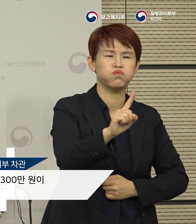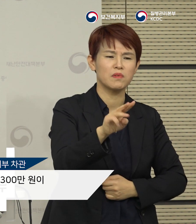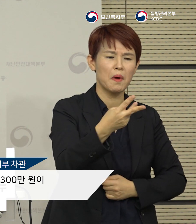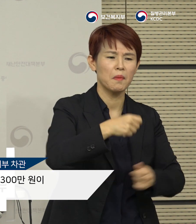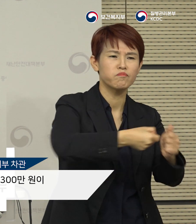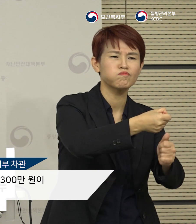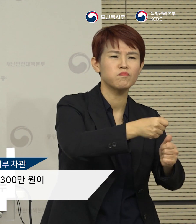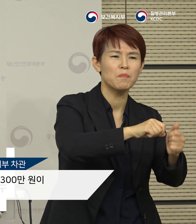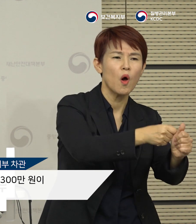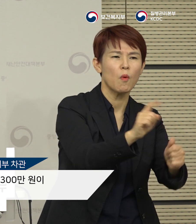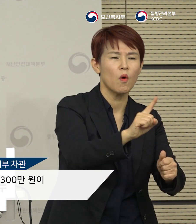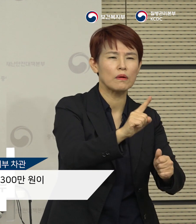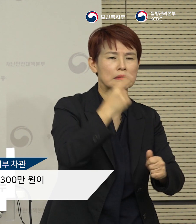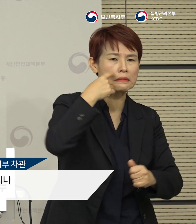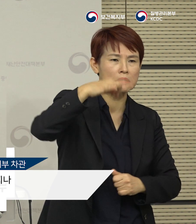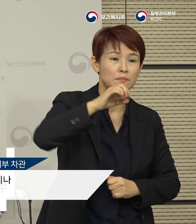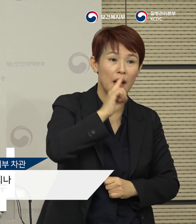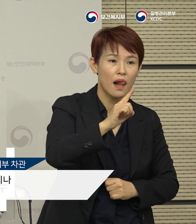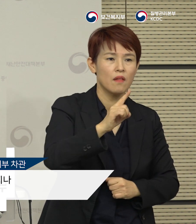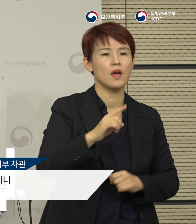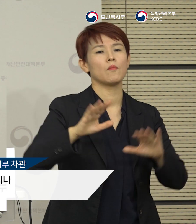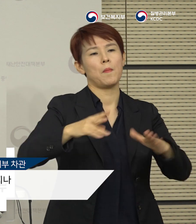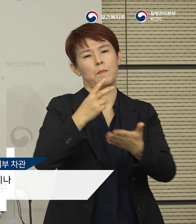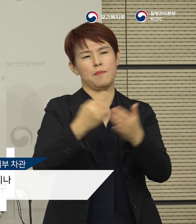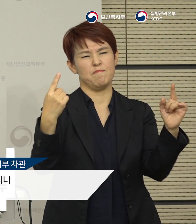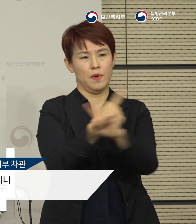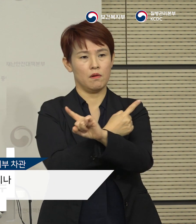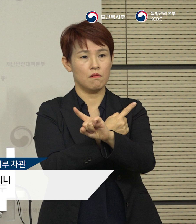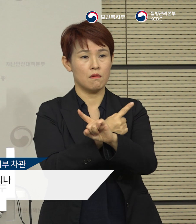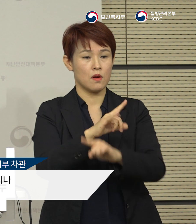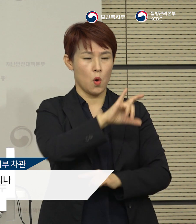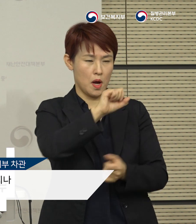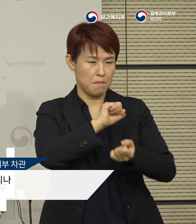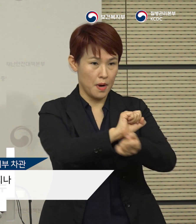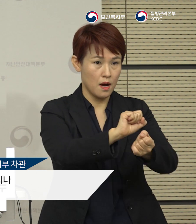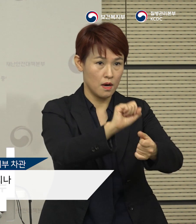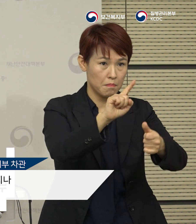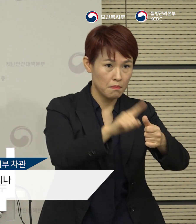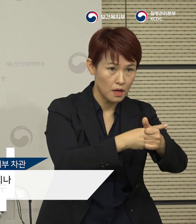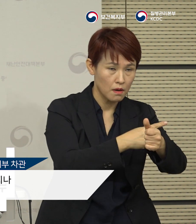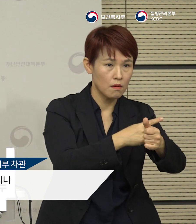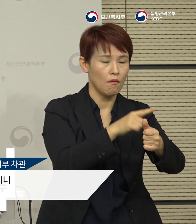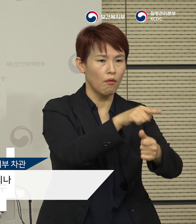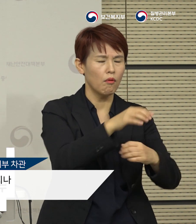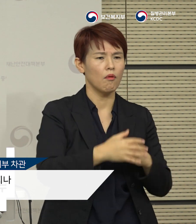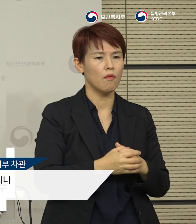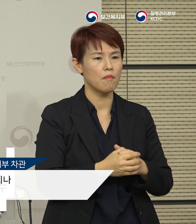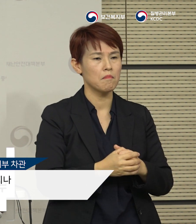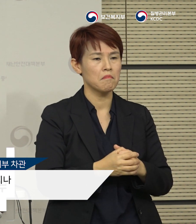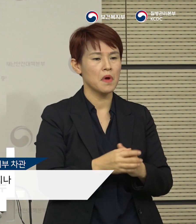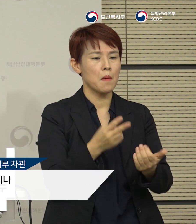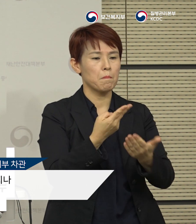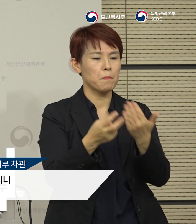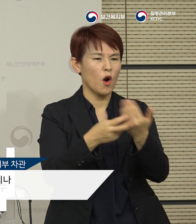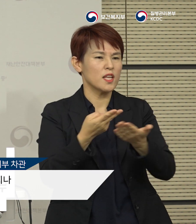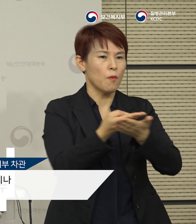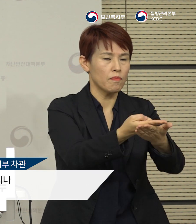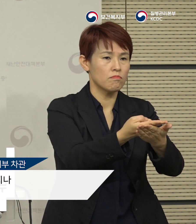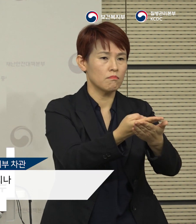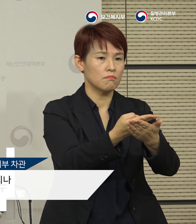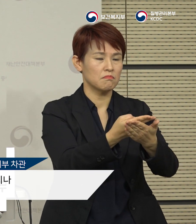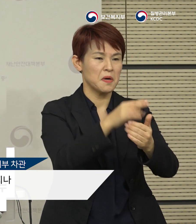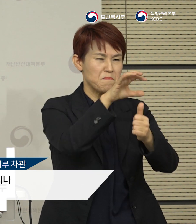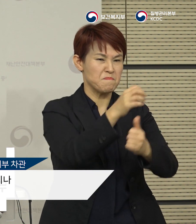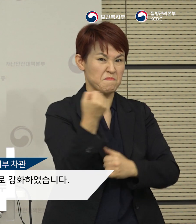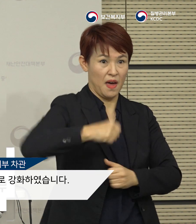적다는 지적이 있었습니다. 이번 법 개정을 통해 코로나19 감염에 따른 입원이나 격리 조치를 위반하였을 때의